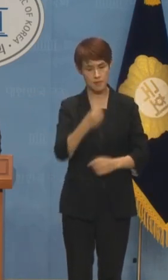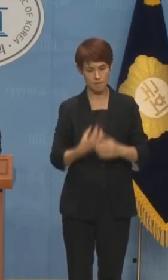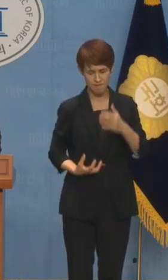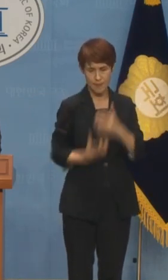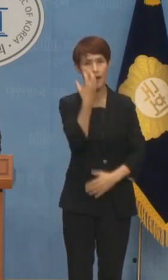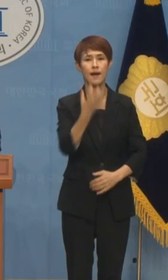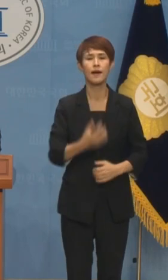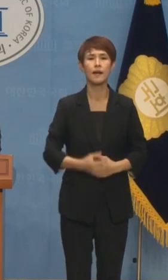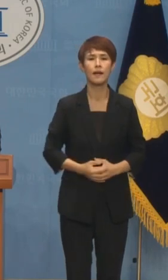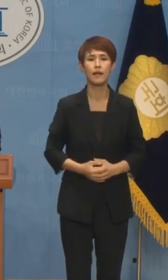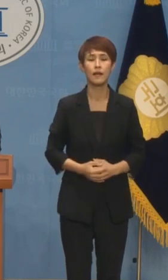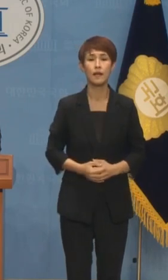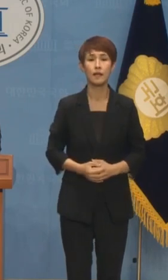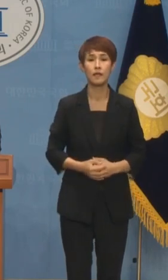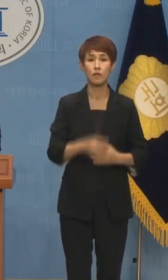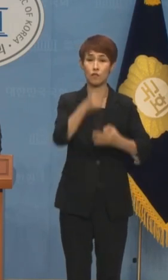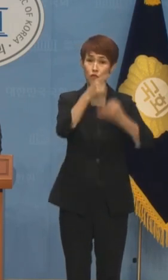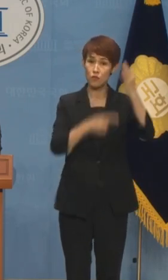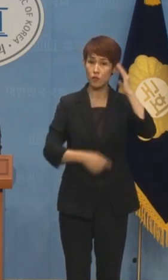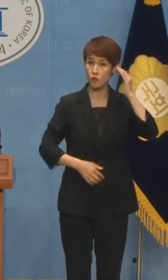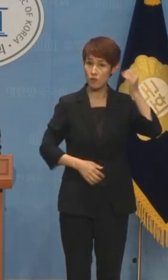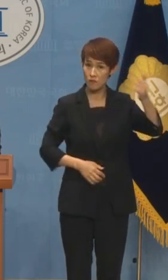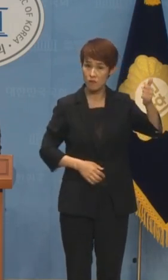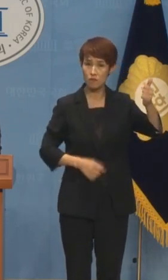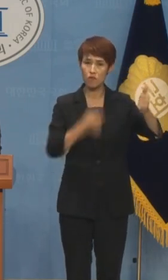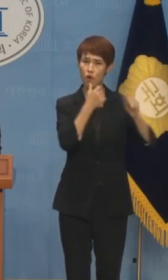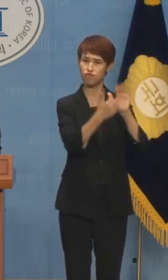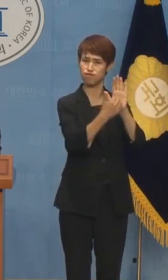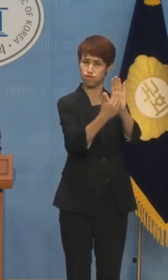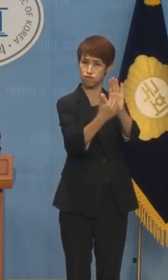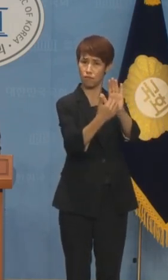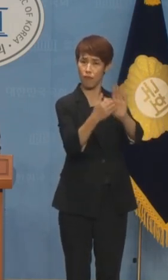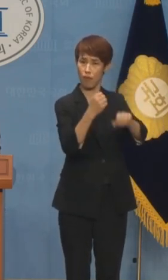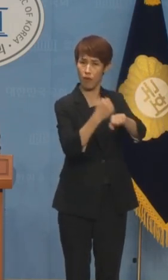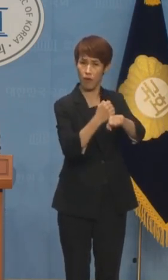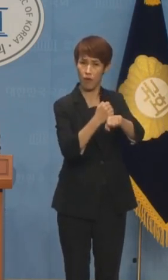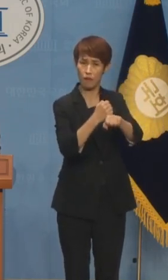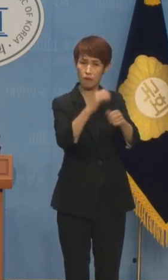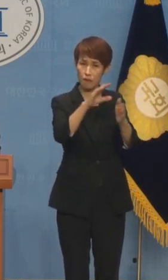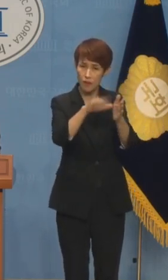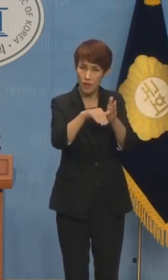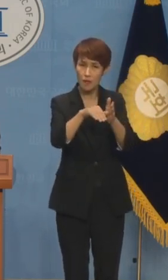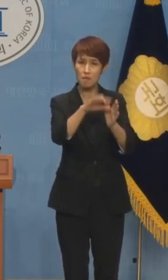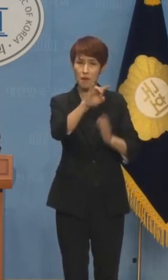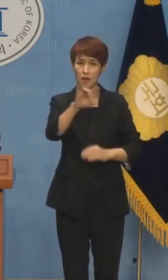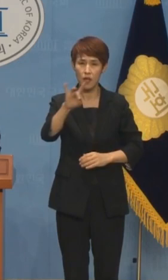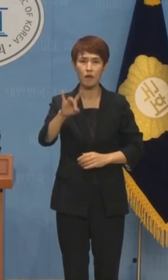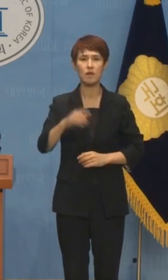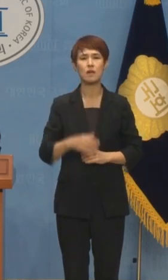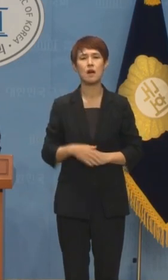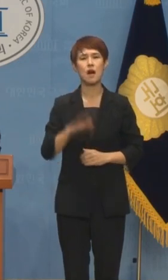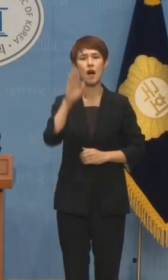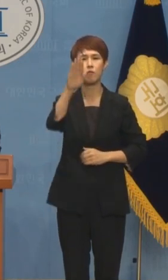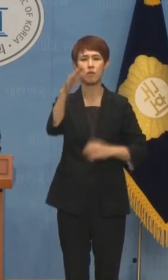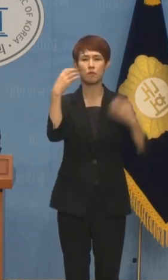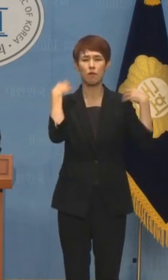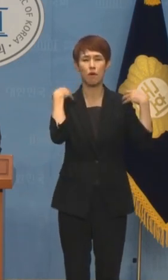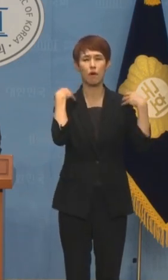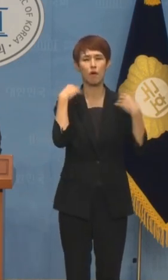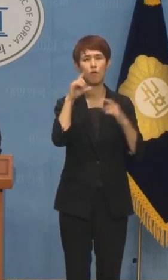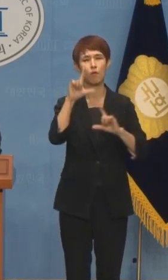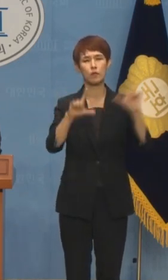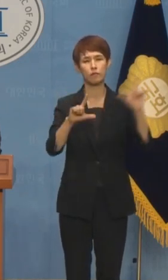분노합니다. 윤석열 대통령은 거부권 시사를 논할 때마다 정권의 앞날이 어두워지고